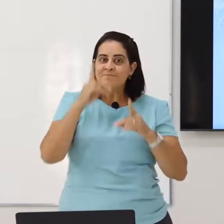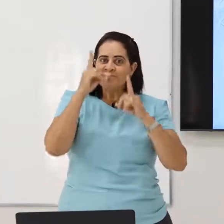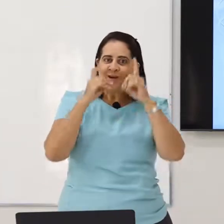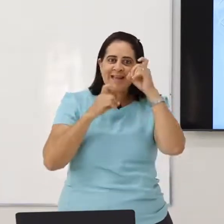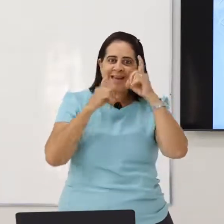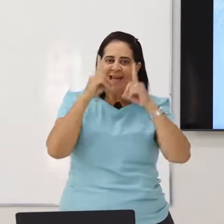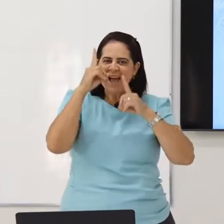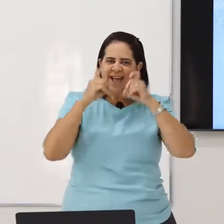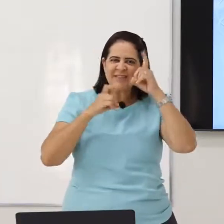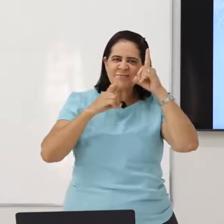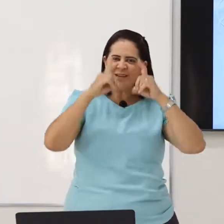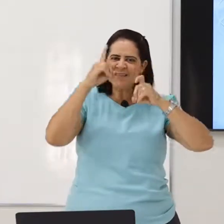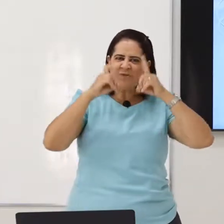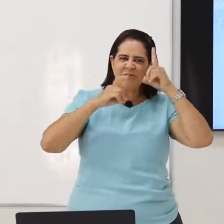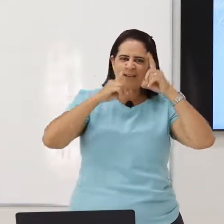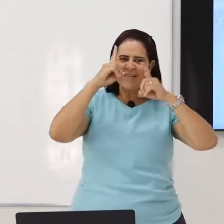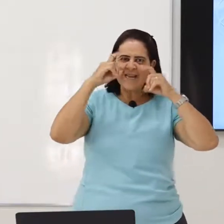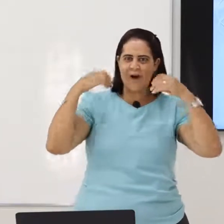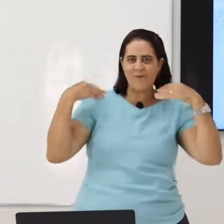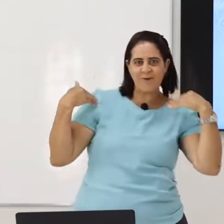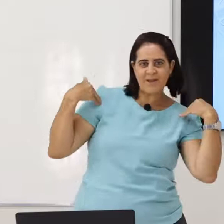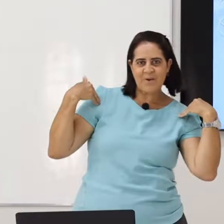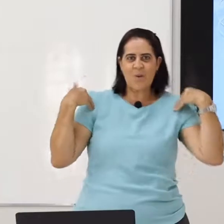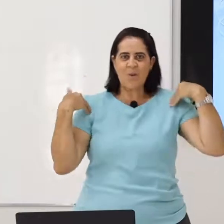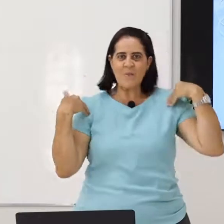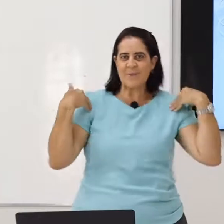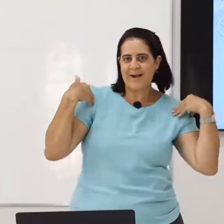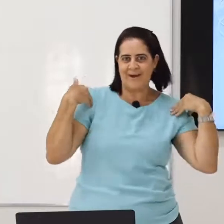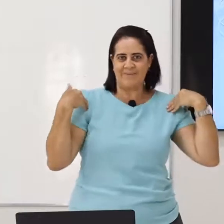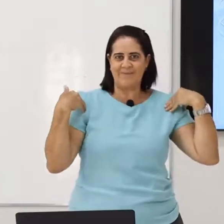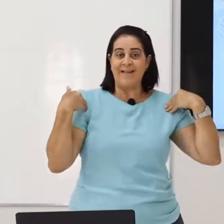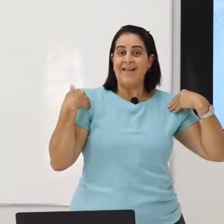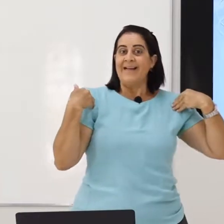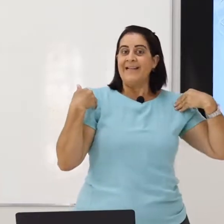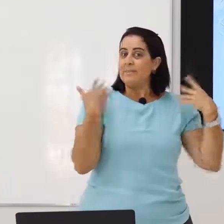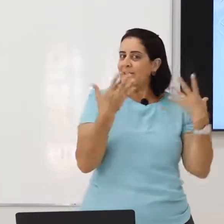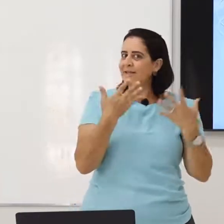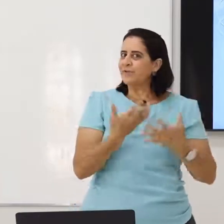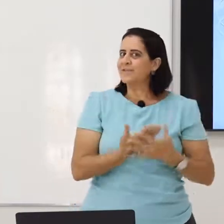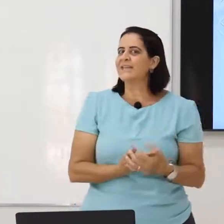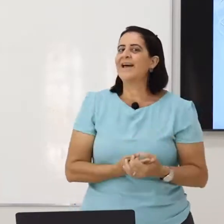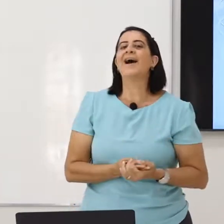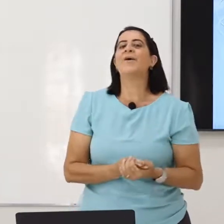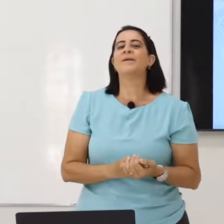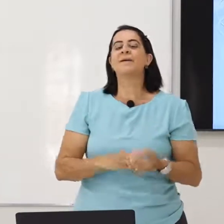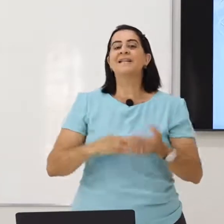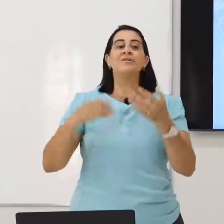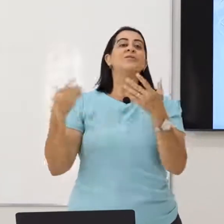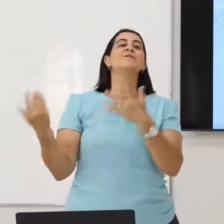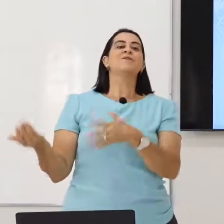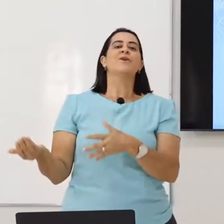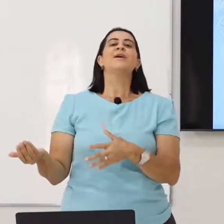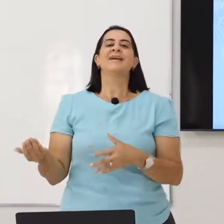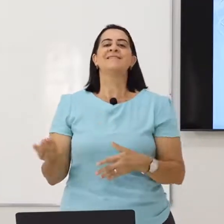Porque ele é a expressão facial e corporal. Dependendo do sinal, dependendo do que eu estou